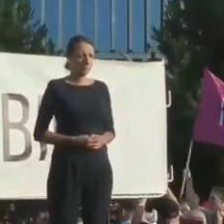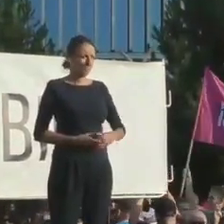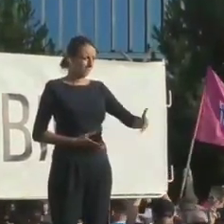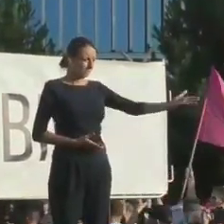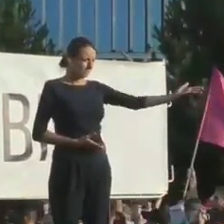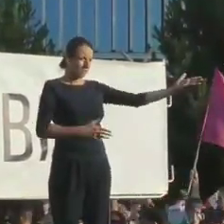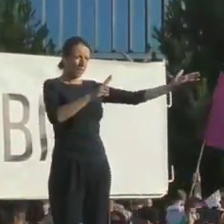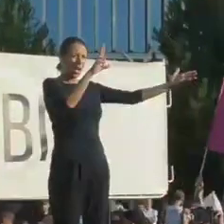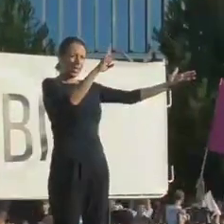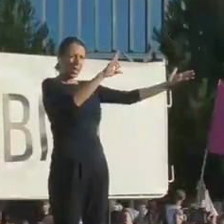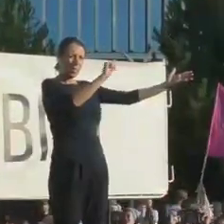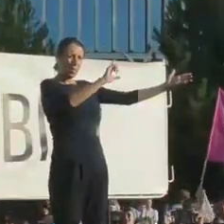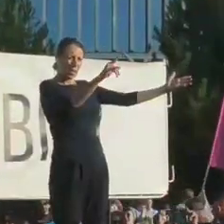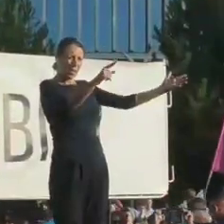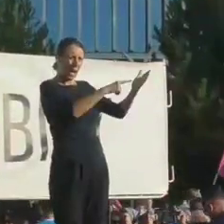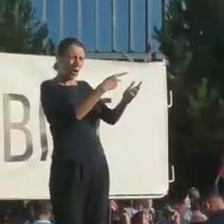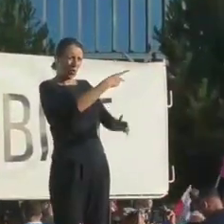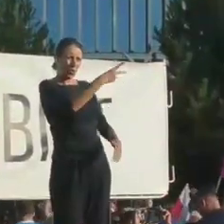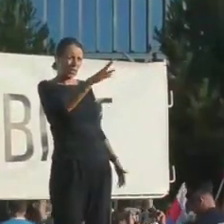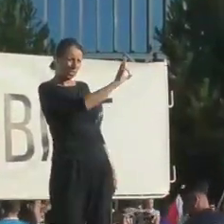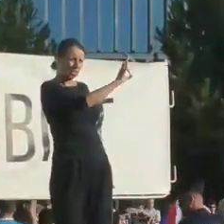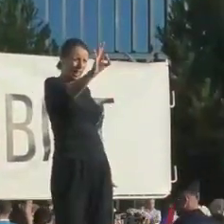Republika to zbiór zer!